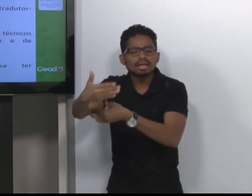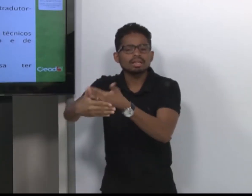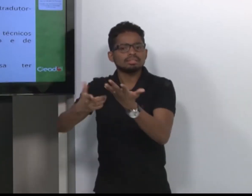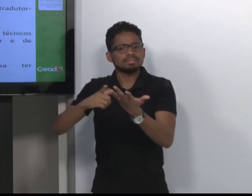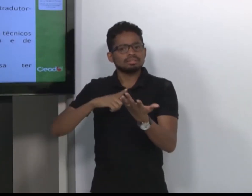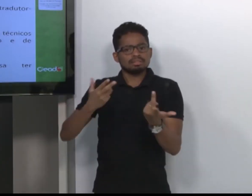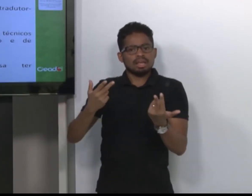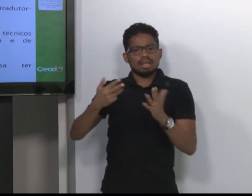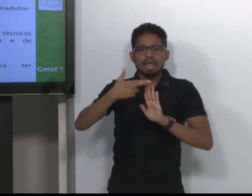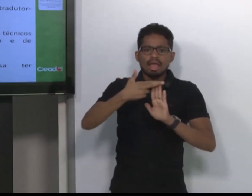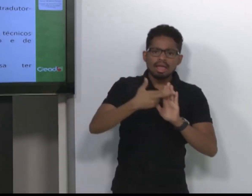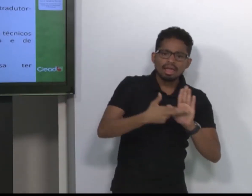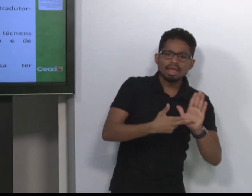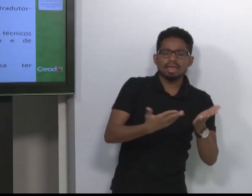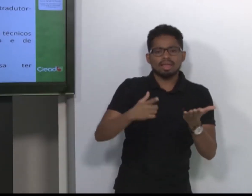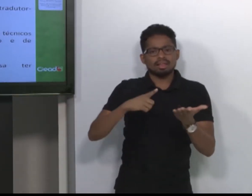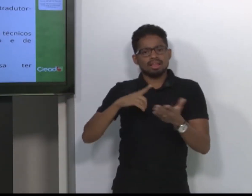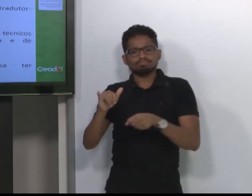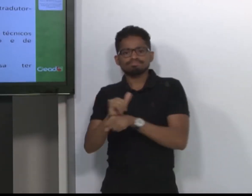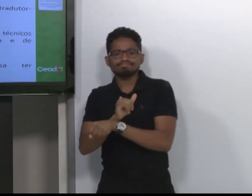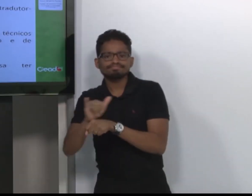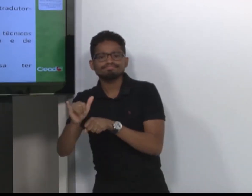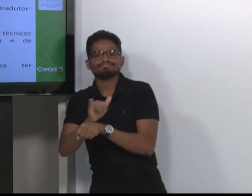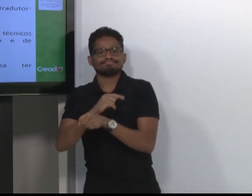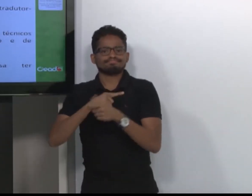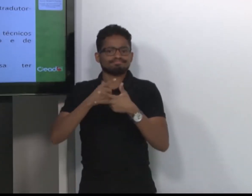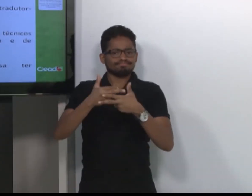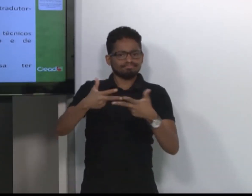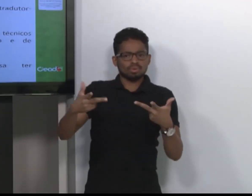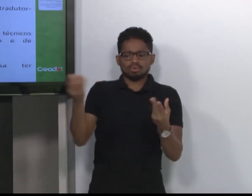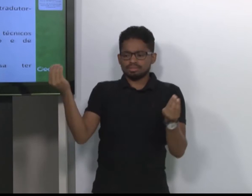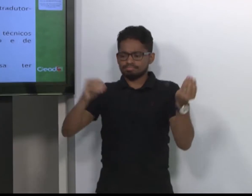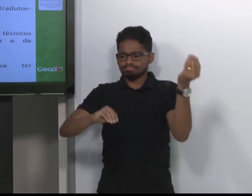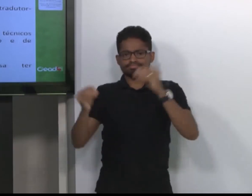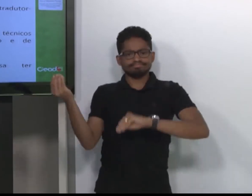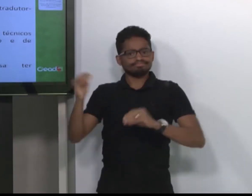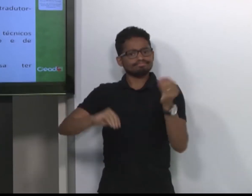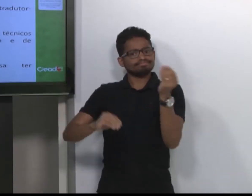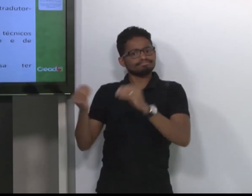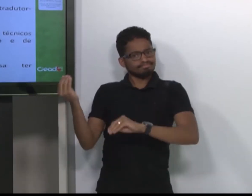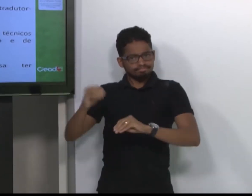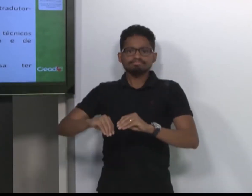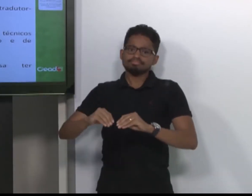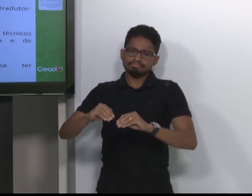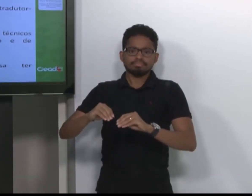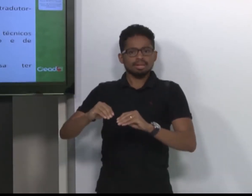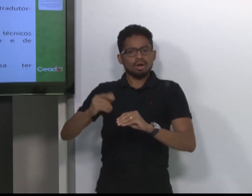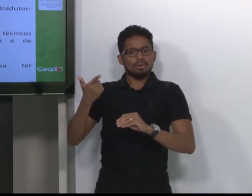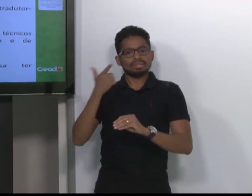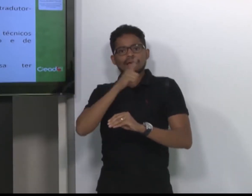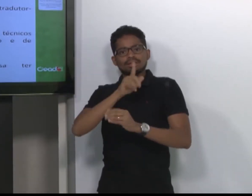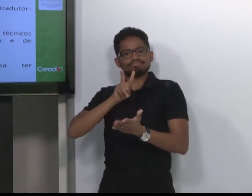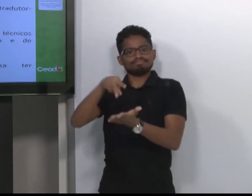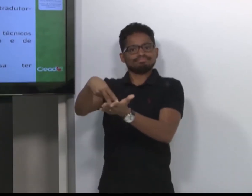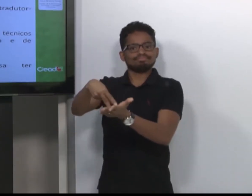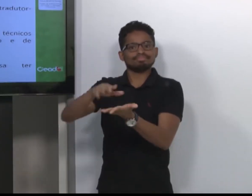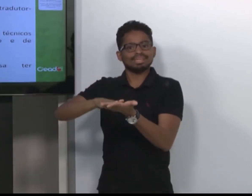prática, é necessário a atuação profissional, passar por etapas. seguir regras,